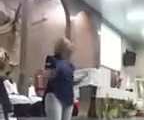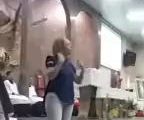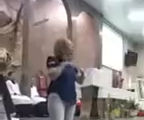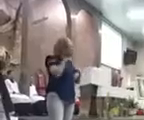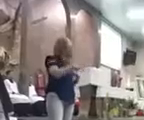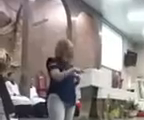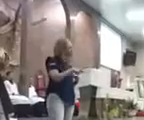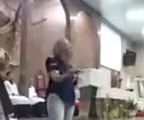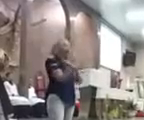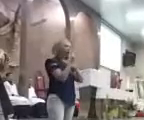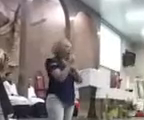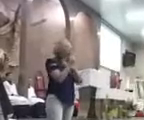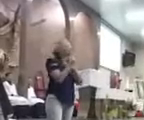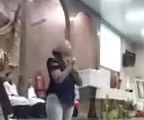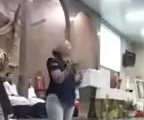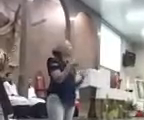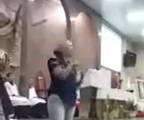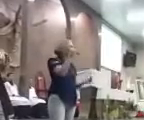abastecer?